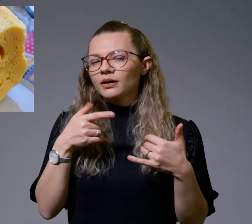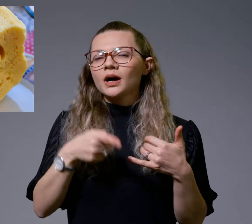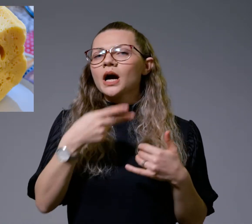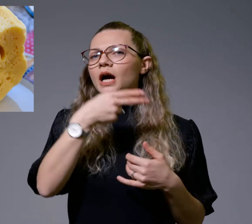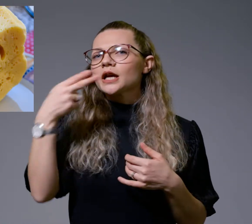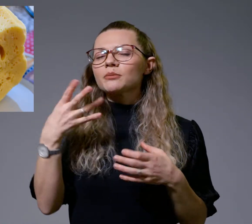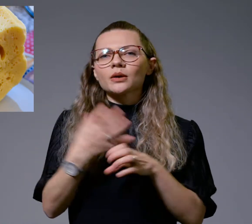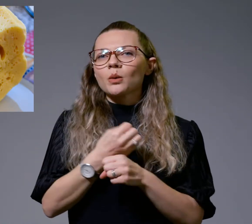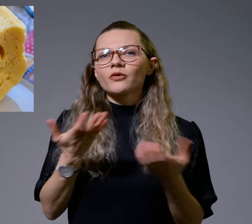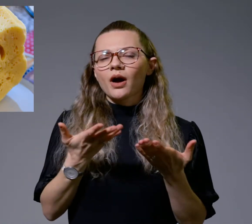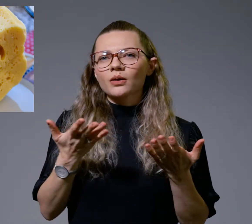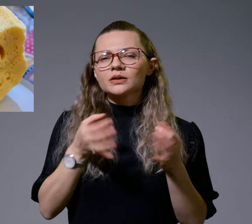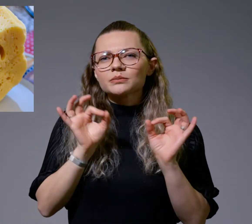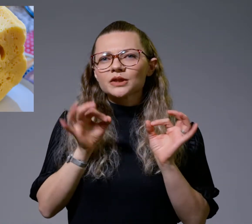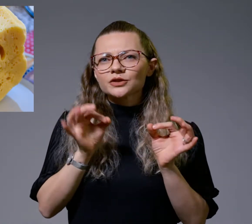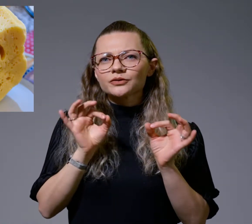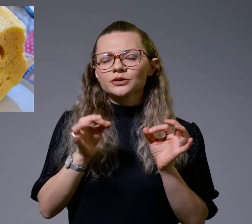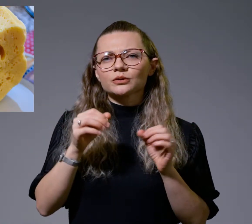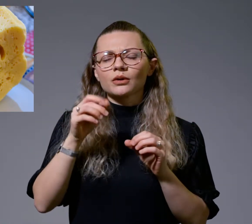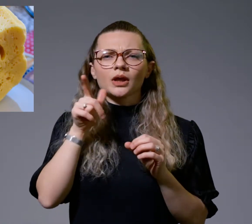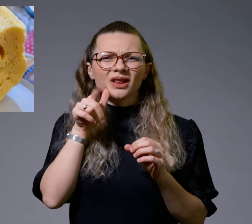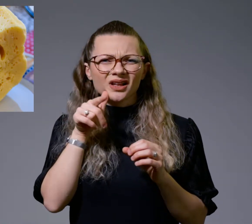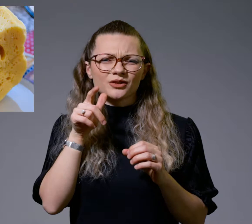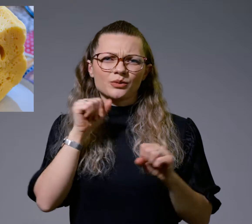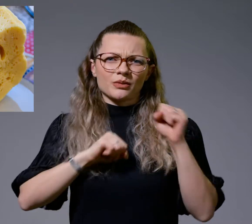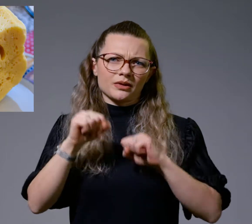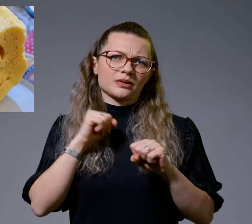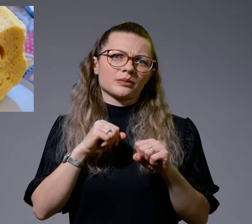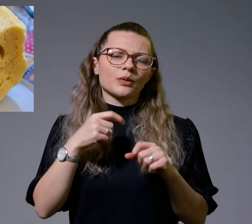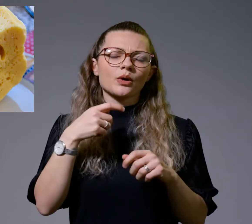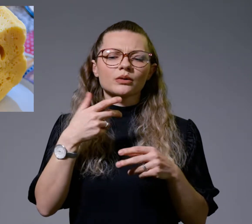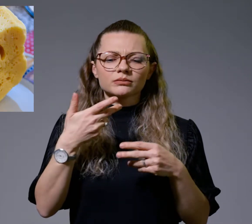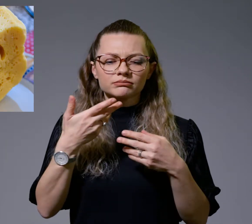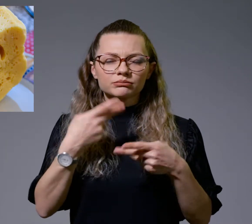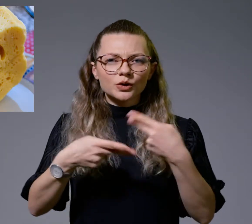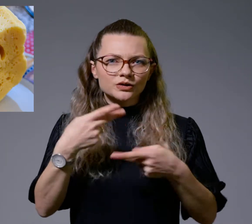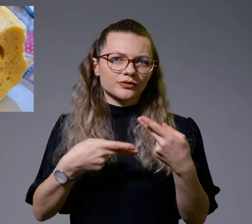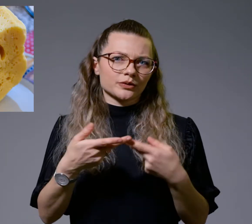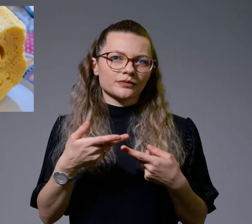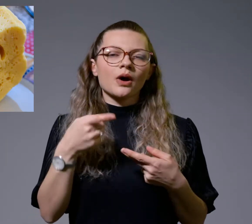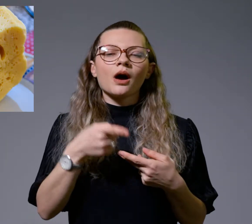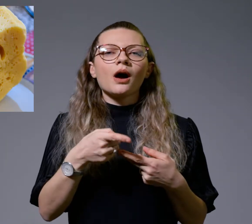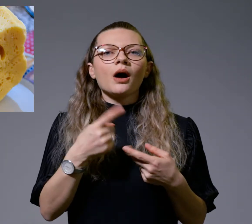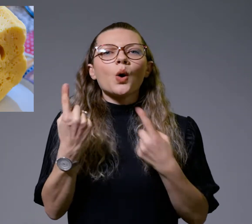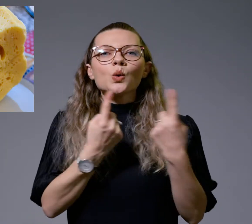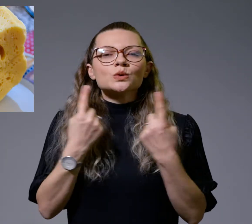добило по специфичниот и макотрпен процес на производство. Условен од начинот на исхрана